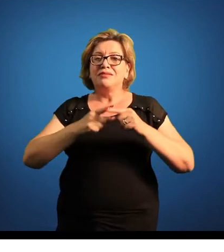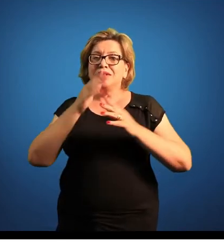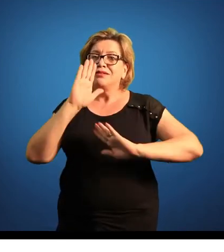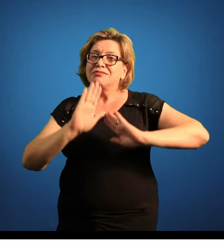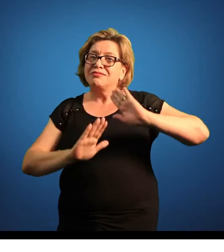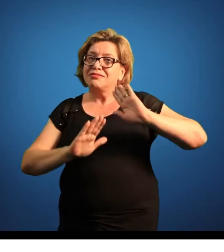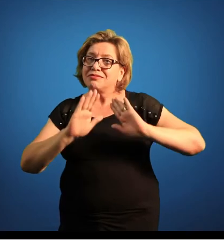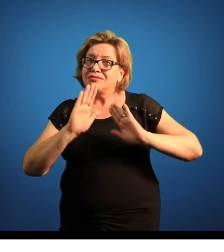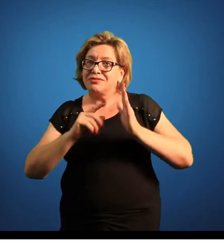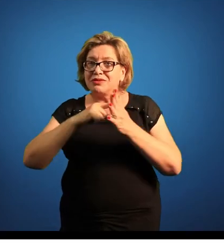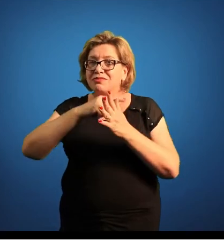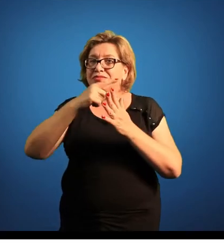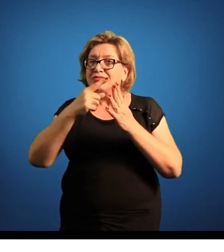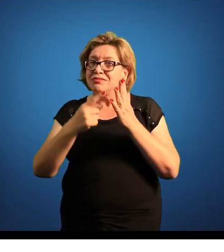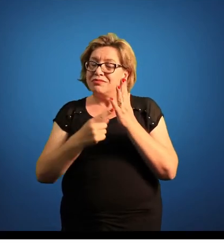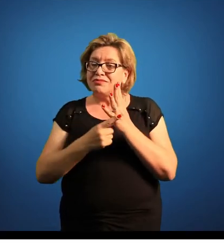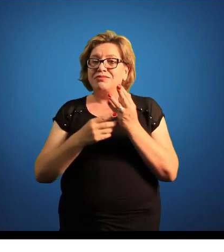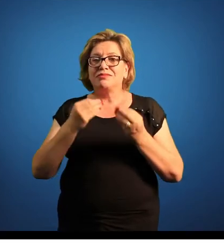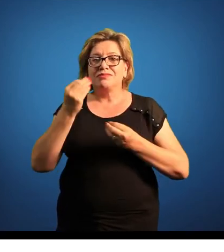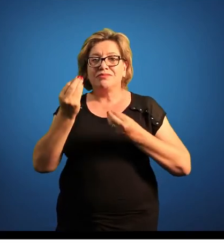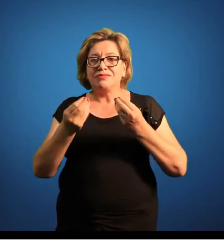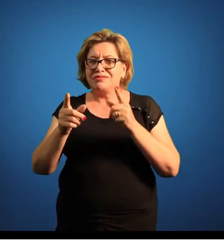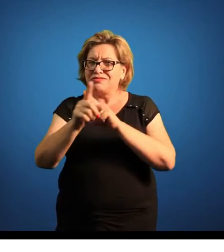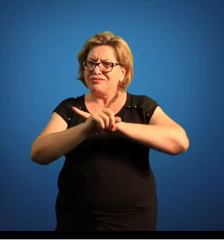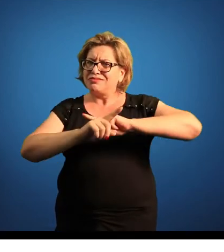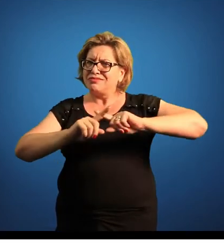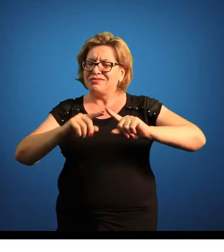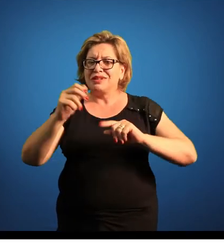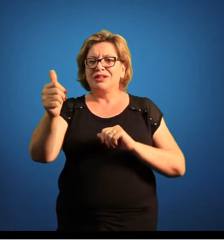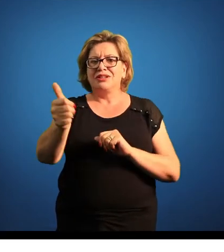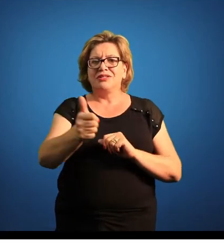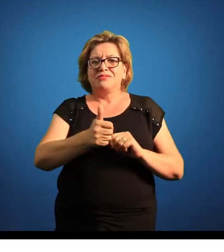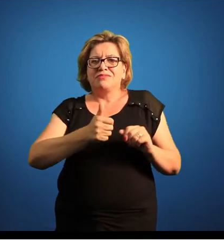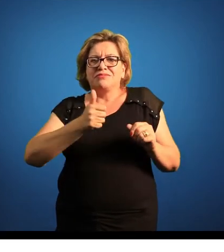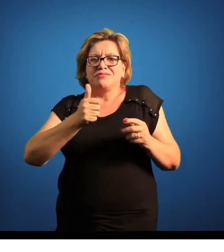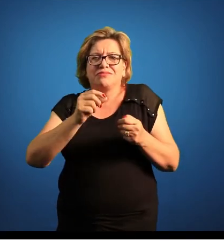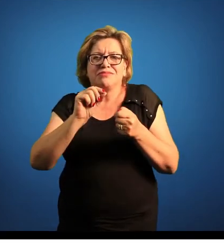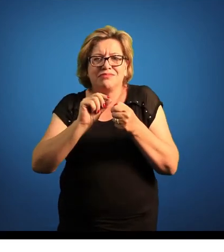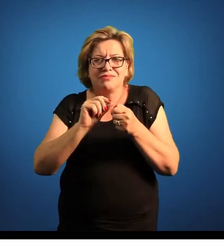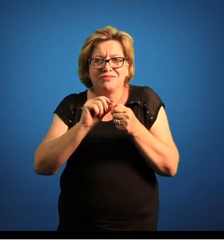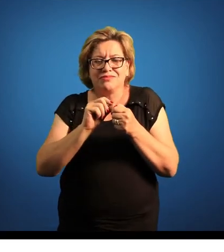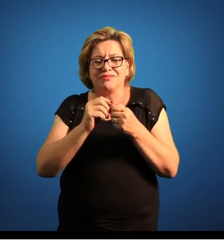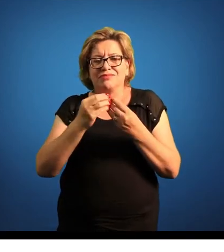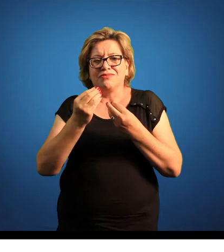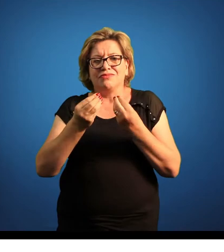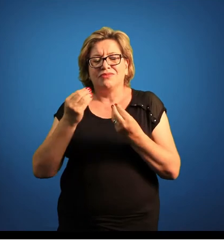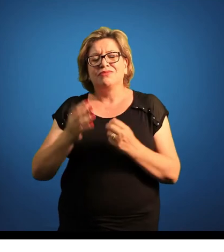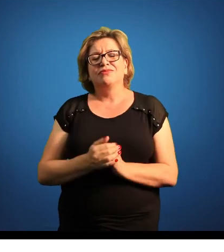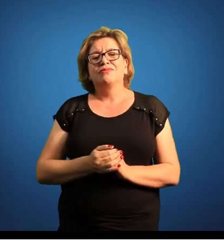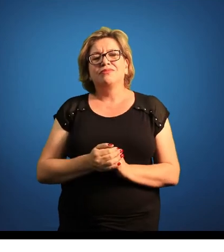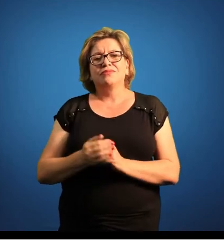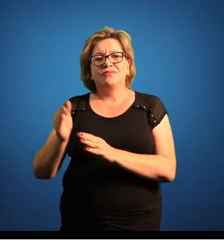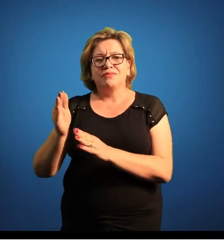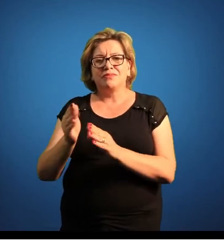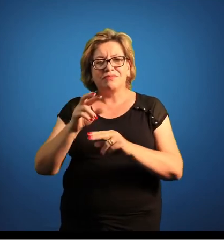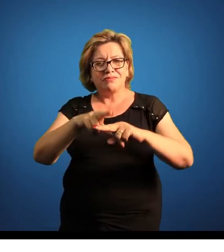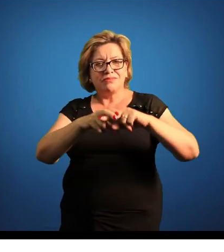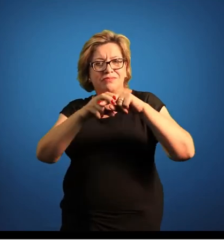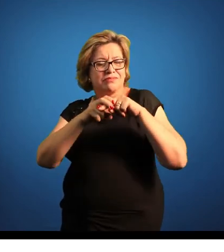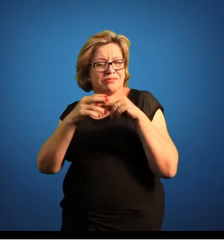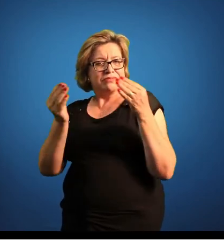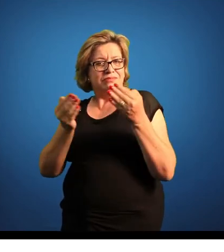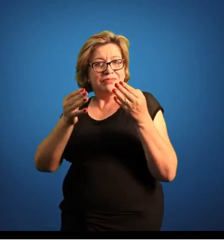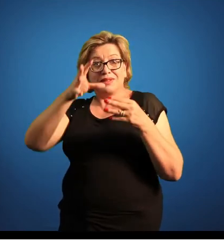talvez, para esse conjunto de dados, não é a melhor medida ou a mais indicada para ser calculada. Por isso que a gente vai